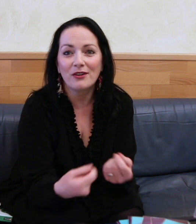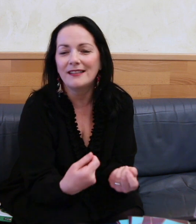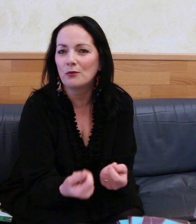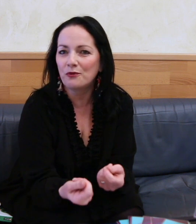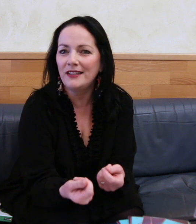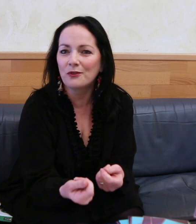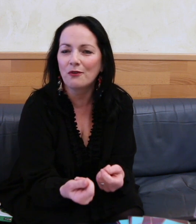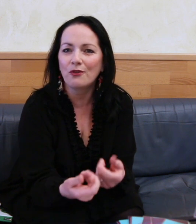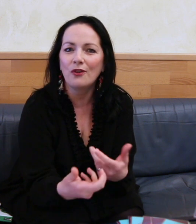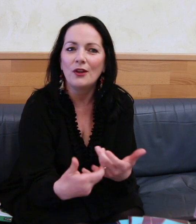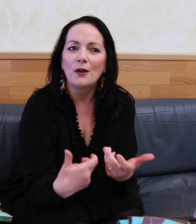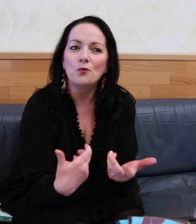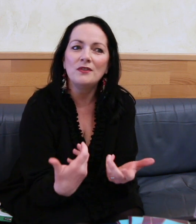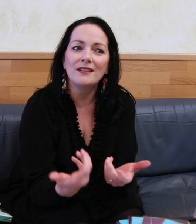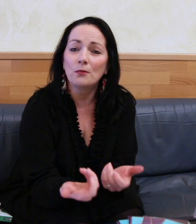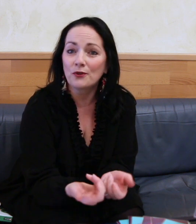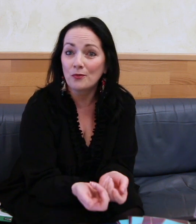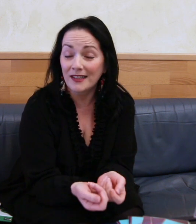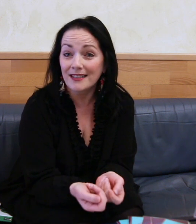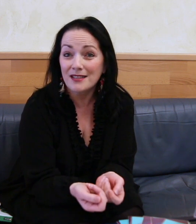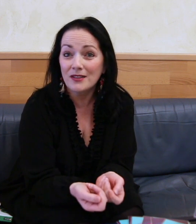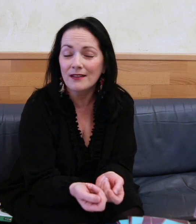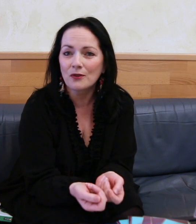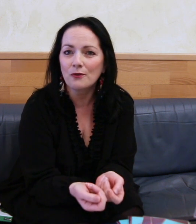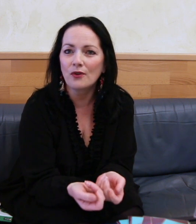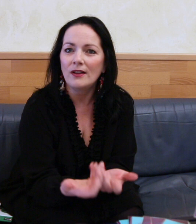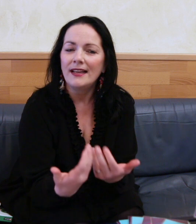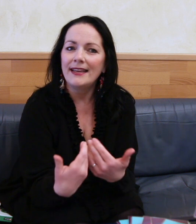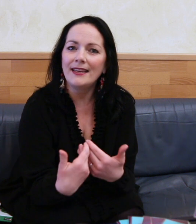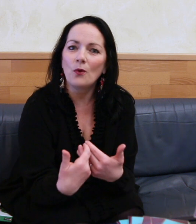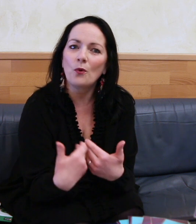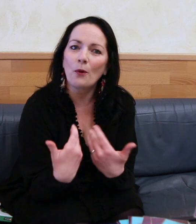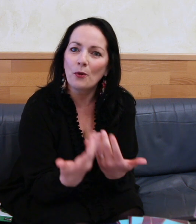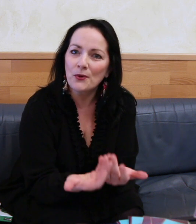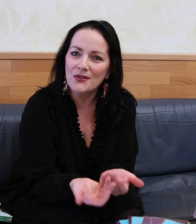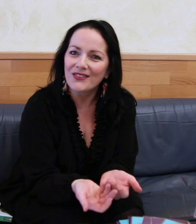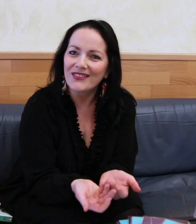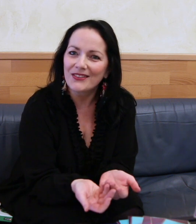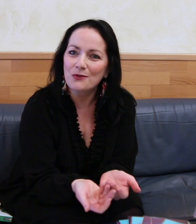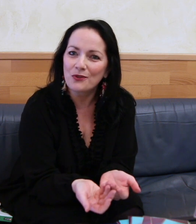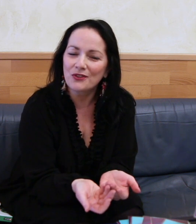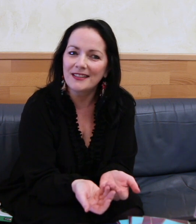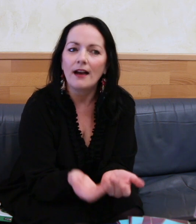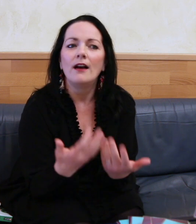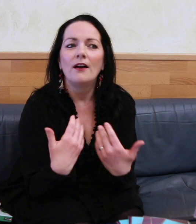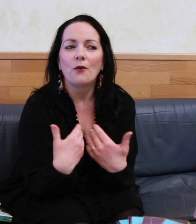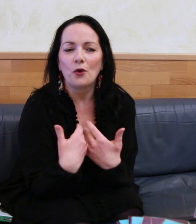il y a des conflits entre enfants ou des comportements d'agressivité entre enfants. Et on leur propose souvent de dire, on leur